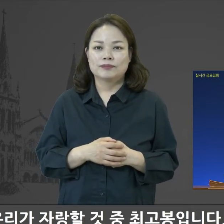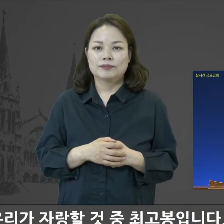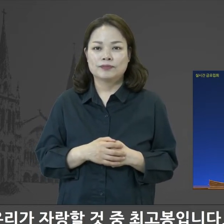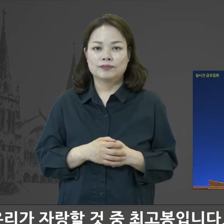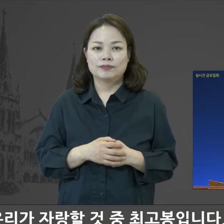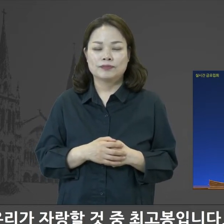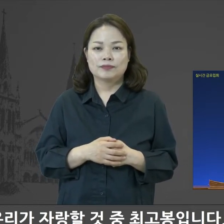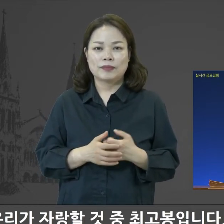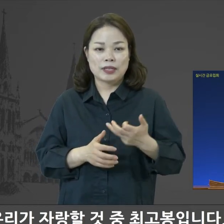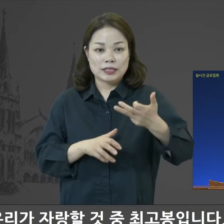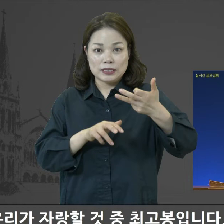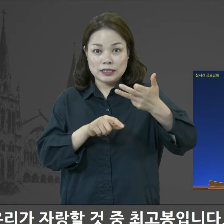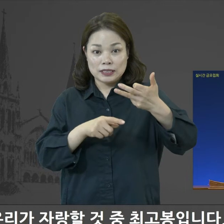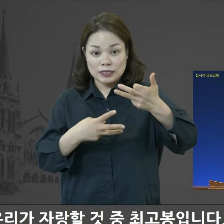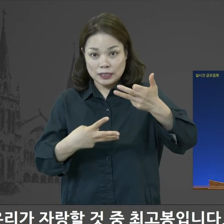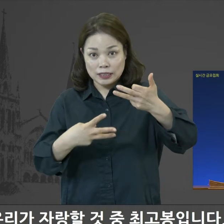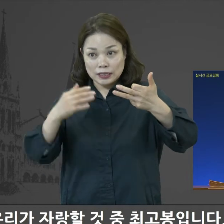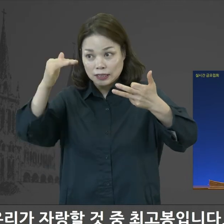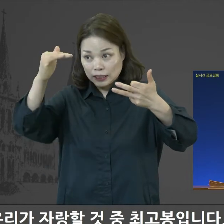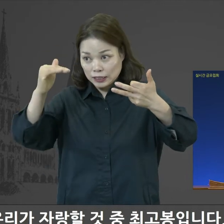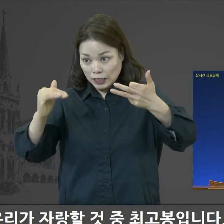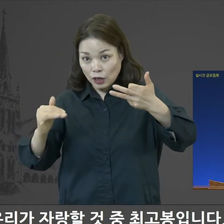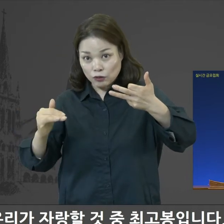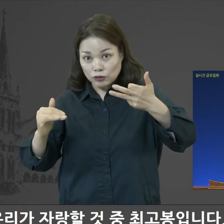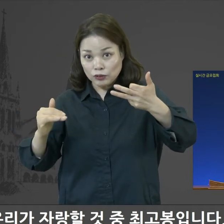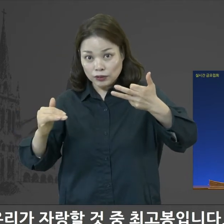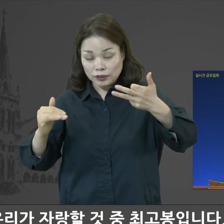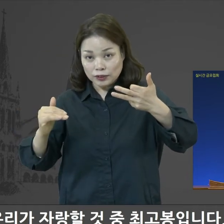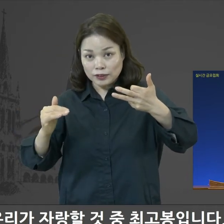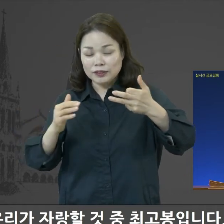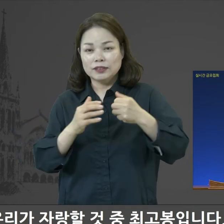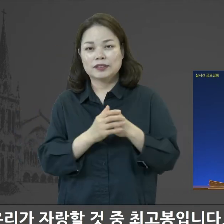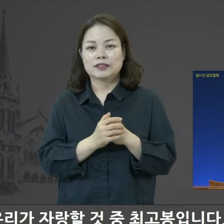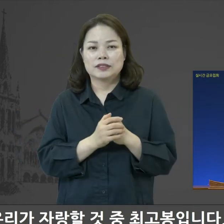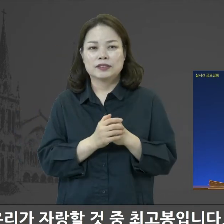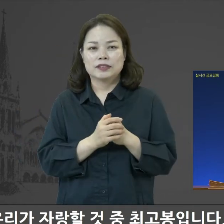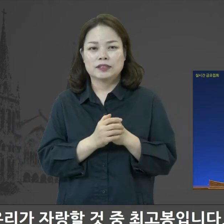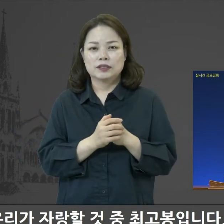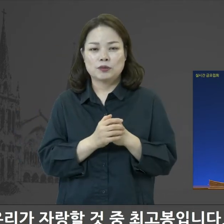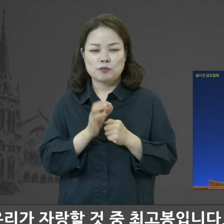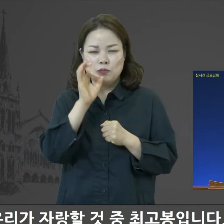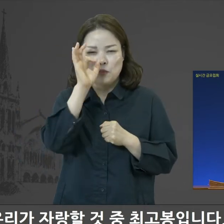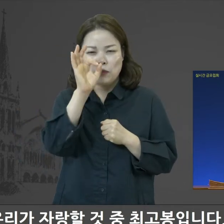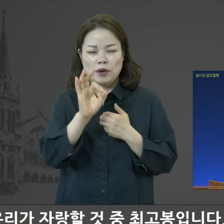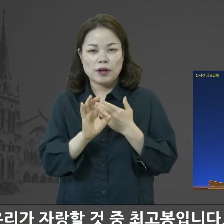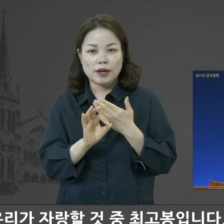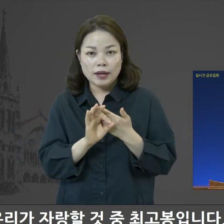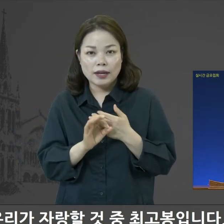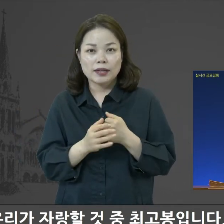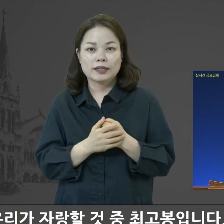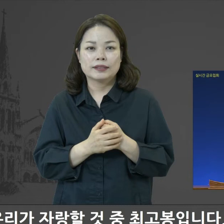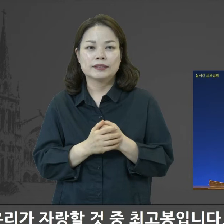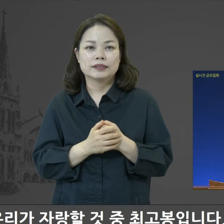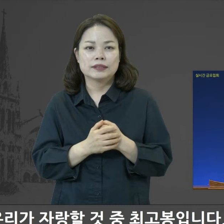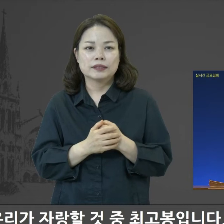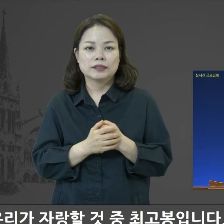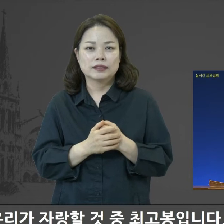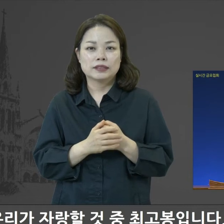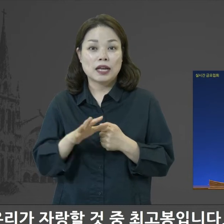다시 한번 이제 18절 내용을 이제 조금만 이제 살펴보면,